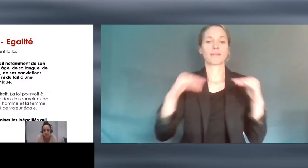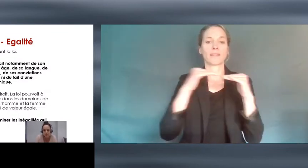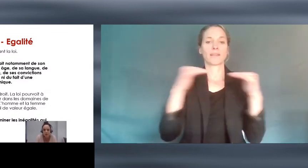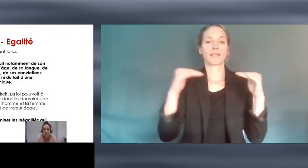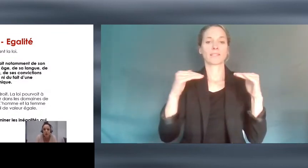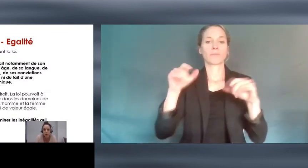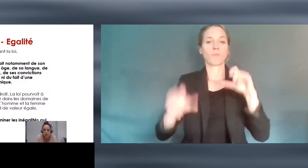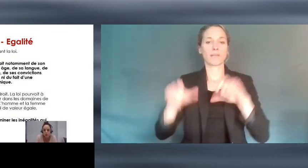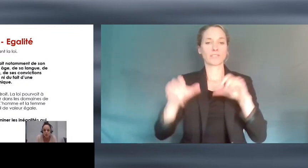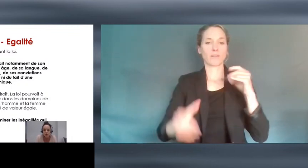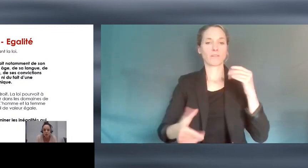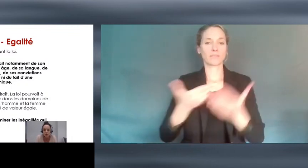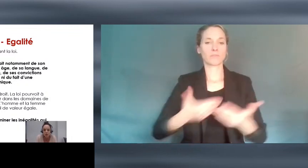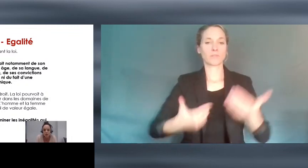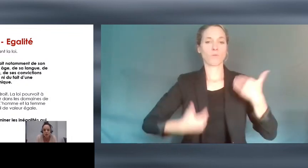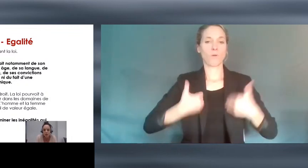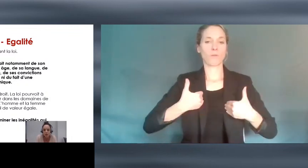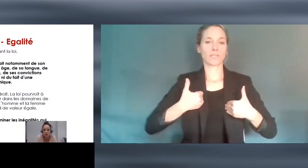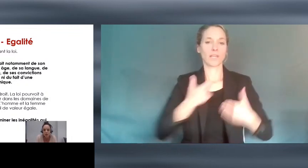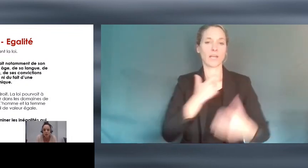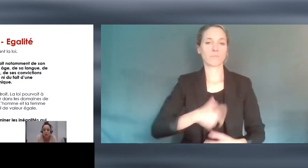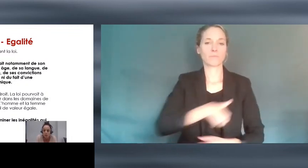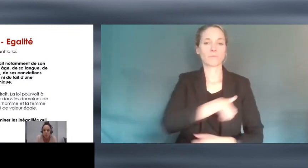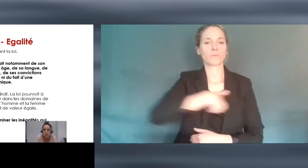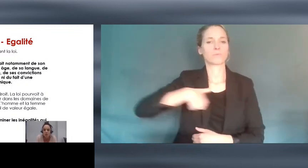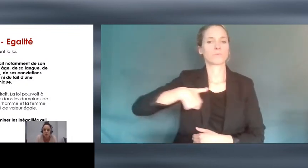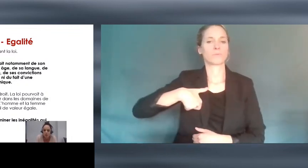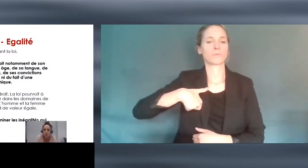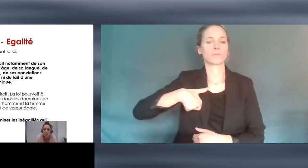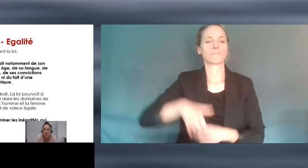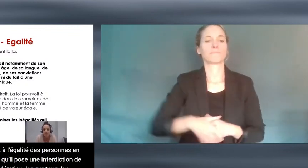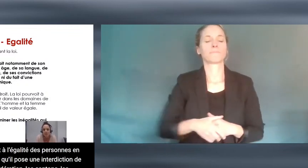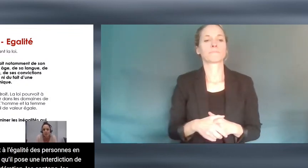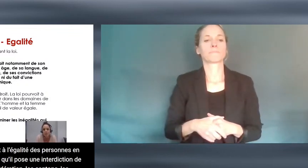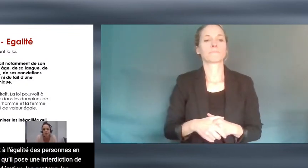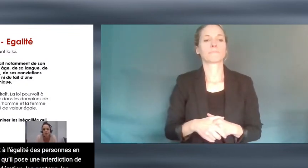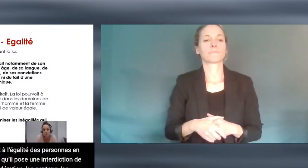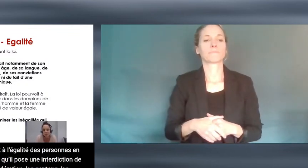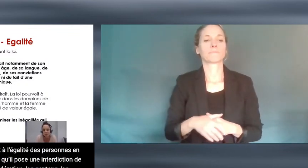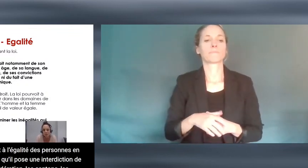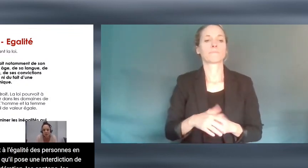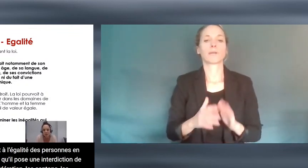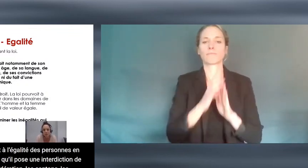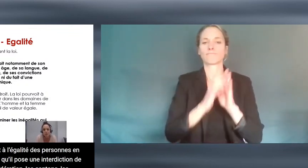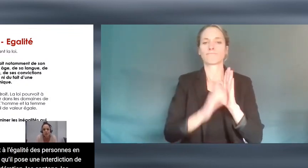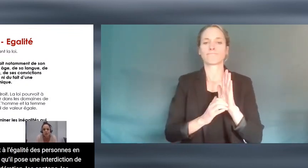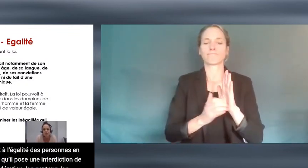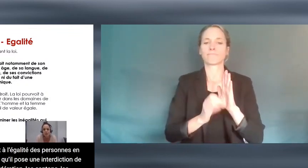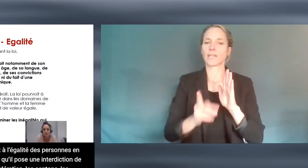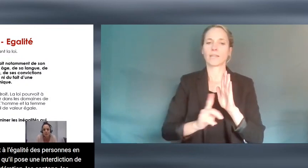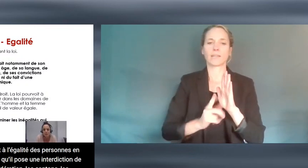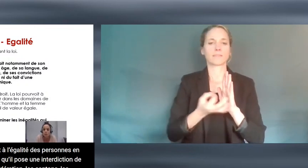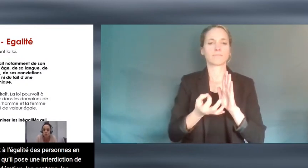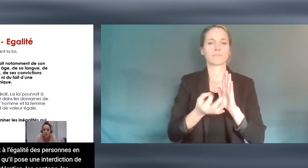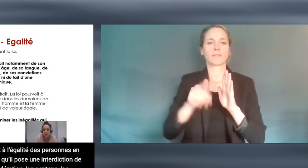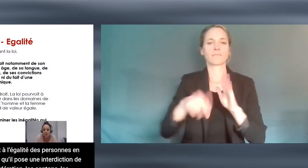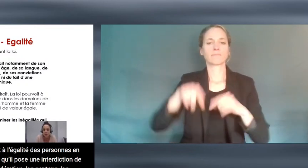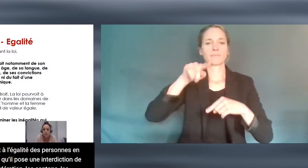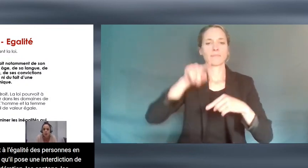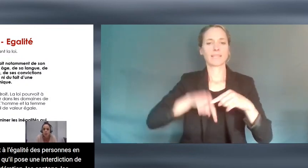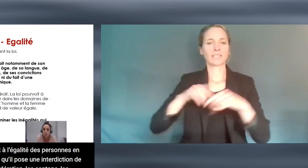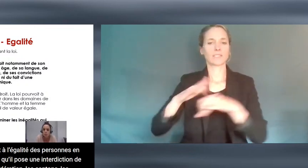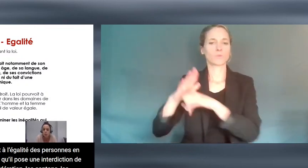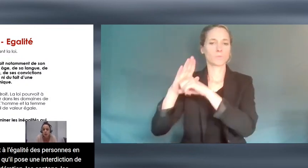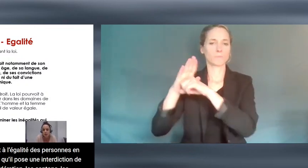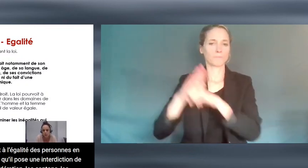en Suisse, en ce sens qu'il pose une interdiction de discrimination, une